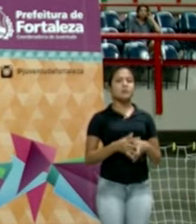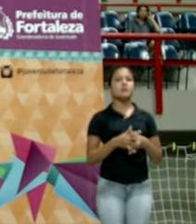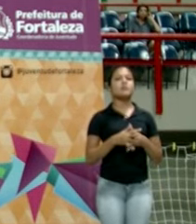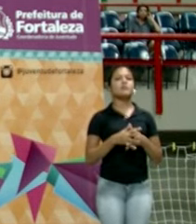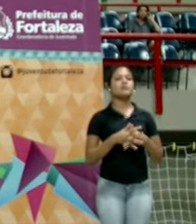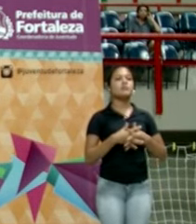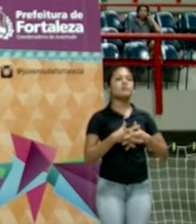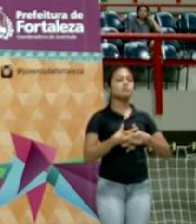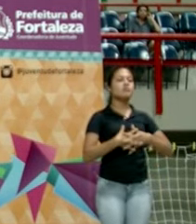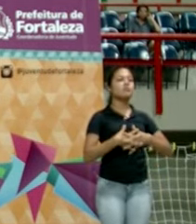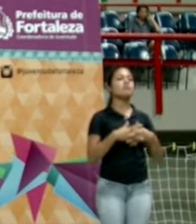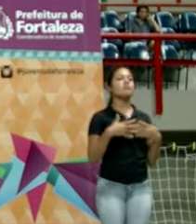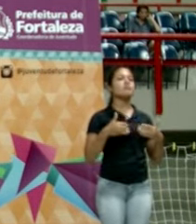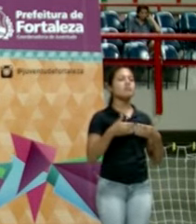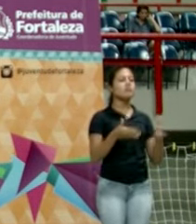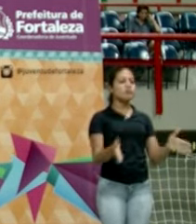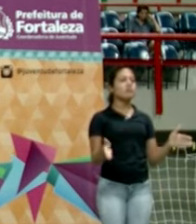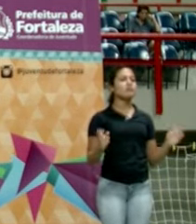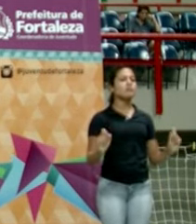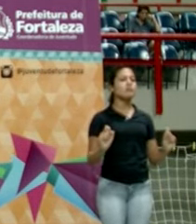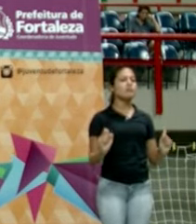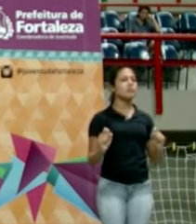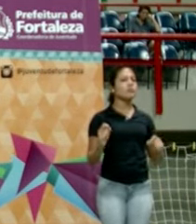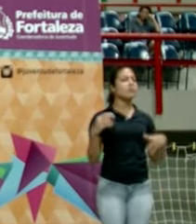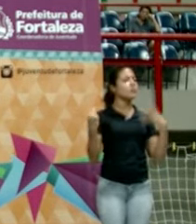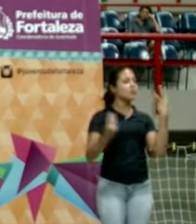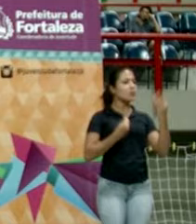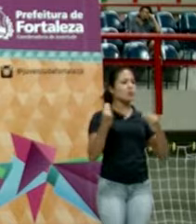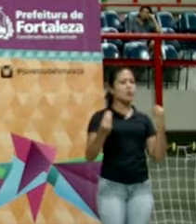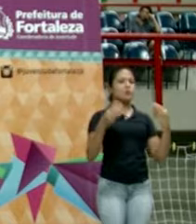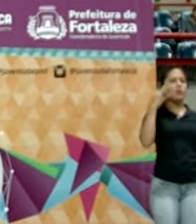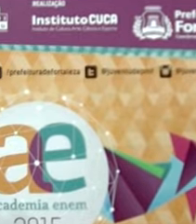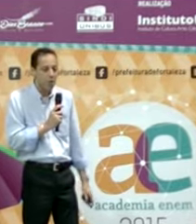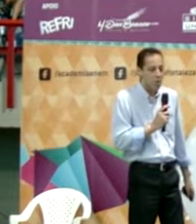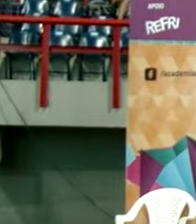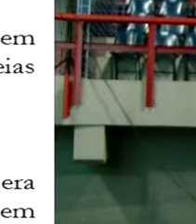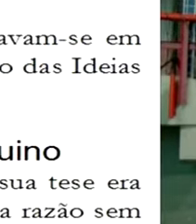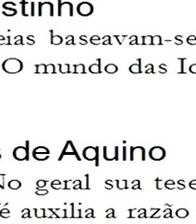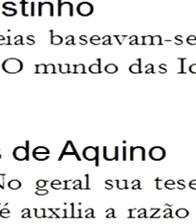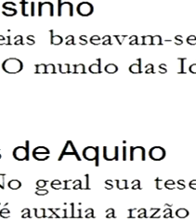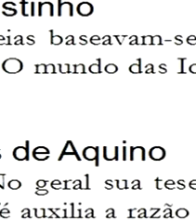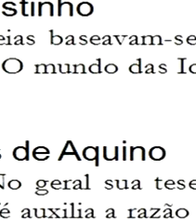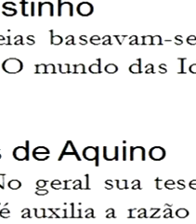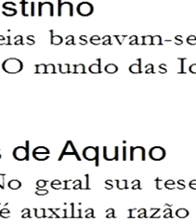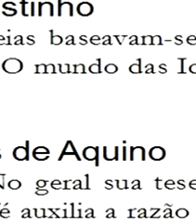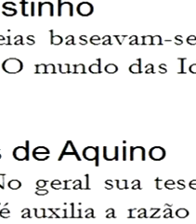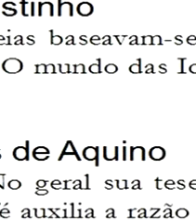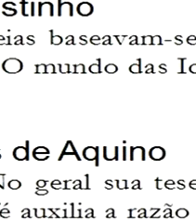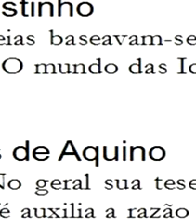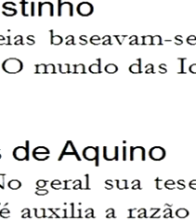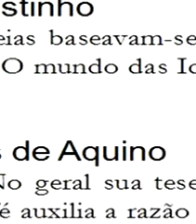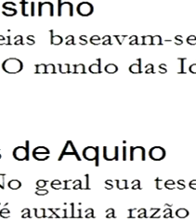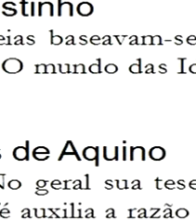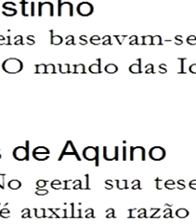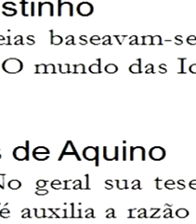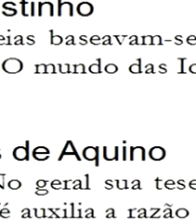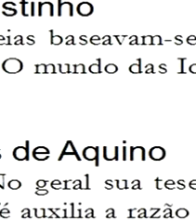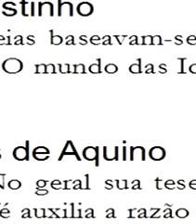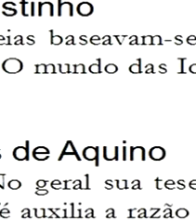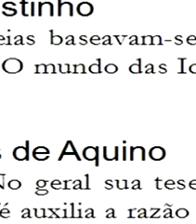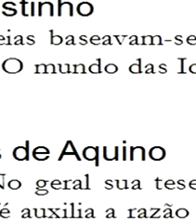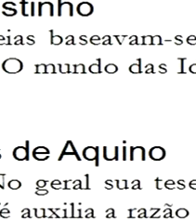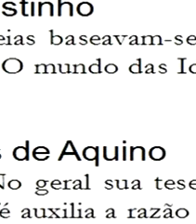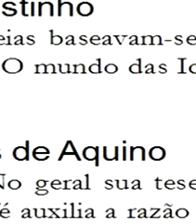melhor. Mas vamos lá. Esciliano, como é que vai funcionar a filosofia medieval? Pessoal, a filosofia medieval, nós vamos ter duas